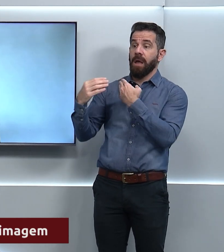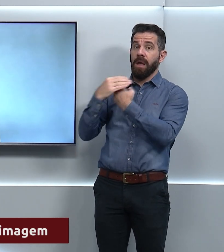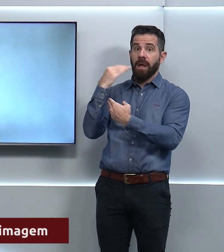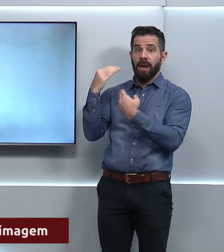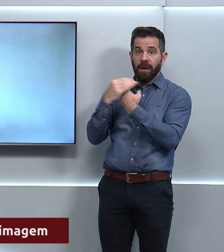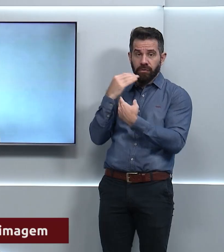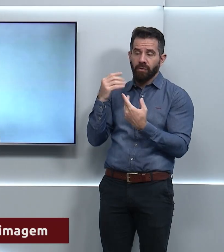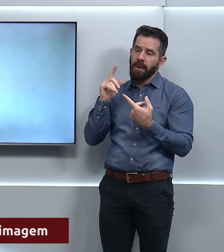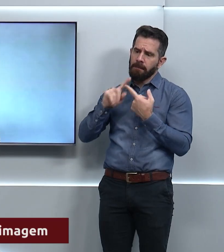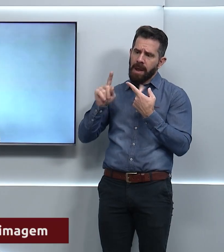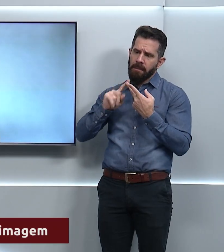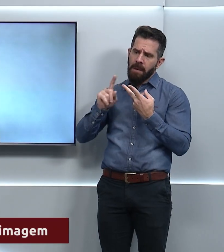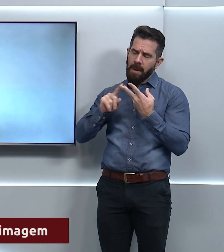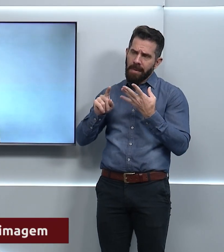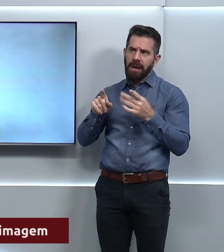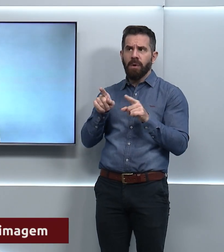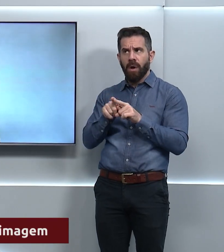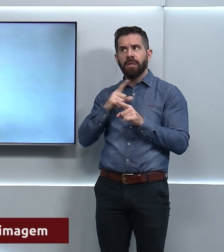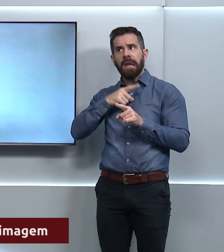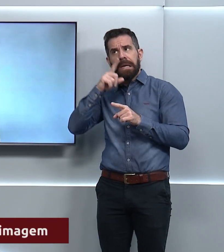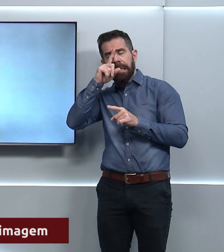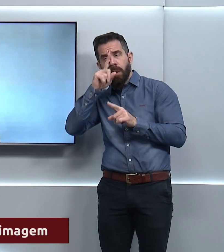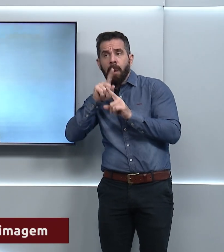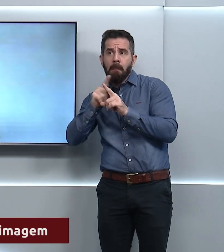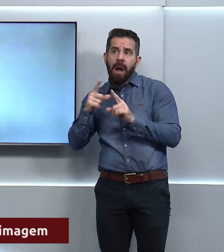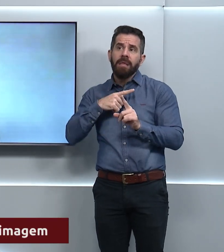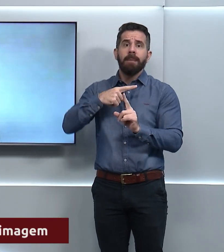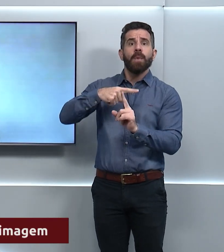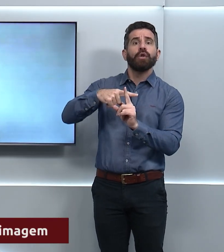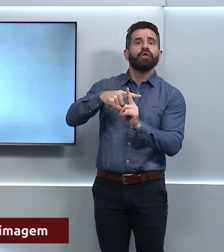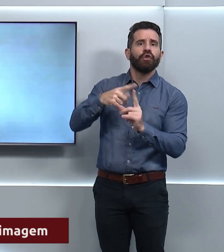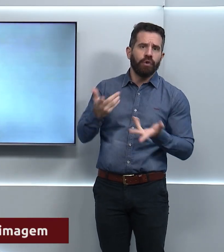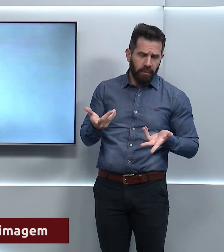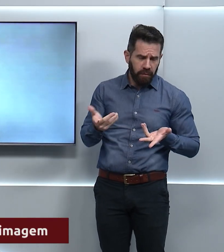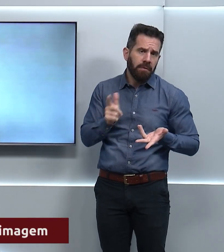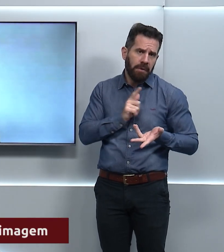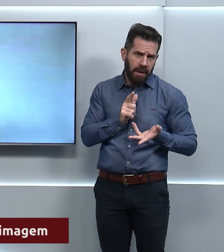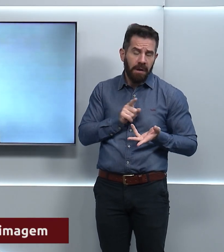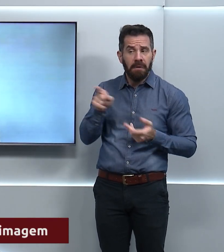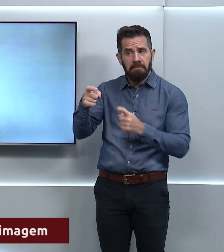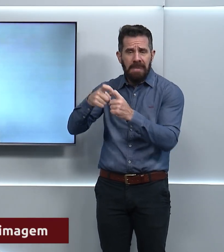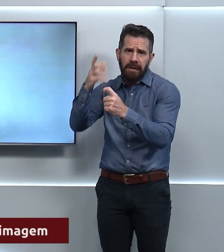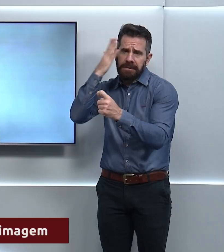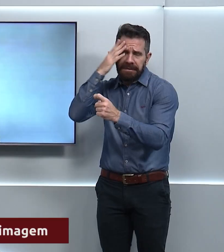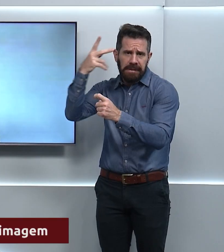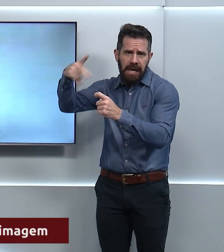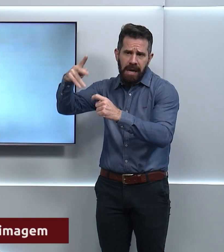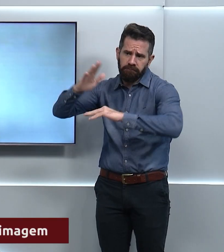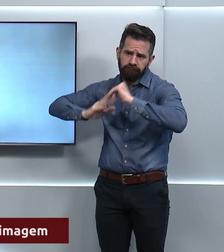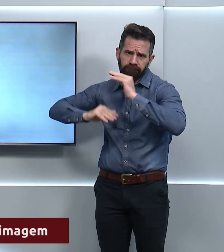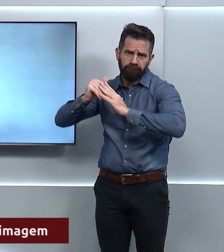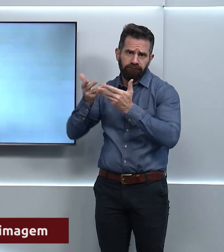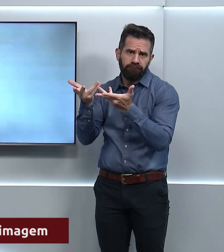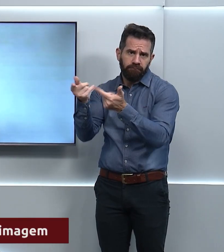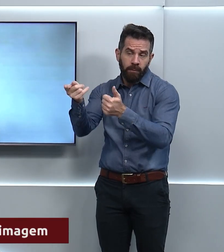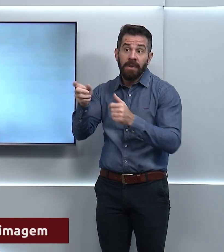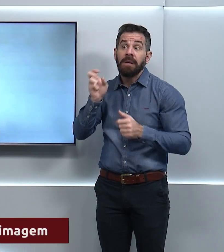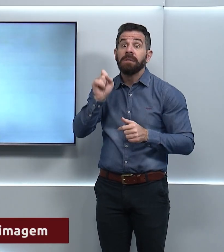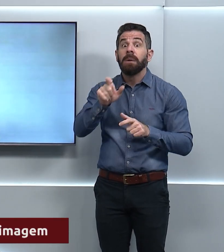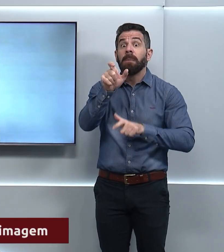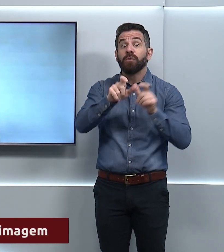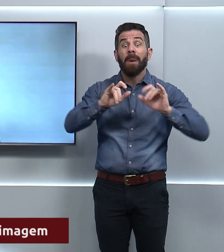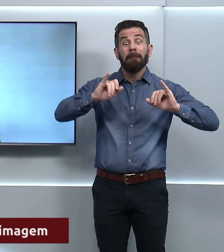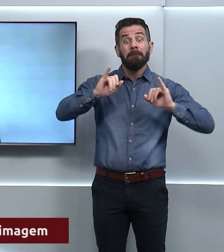os benefícios são maiores, Em casos de pessoas já magras que usam essa caneta, elas têm um risco aumentado